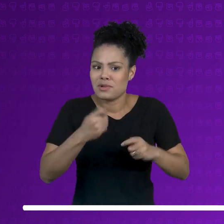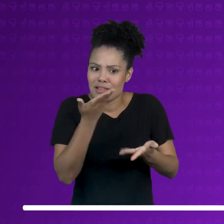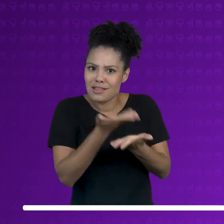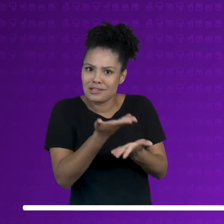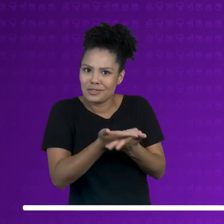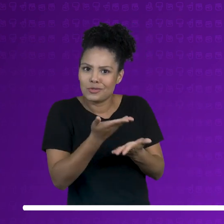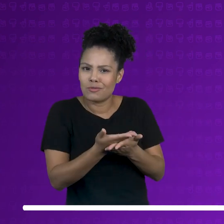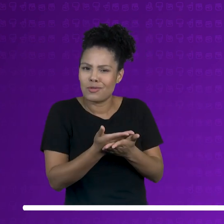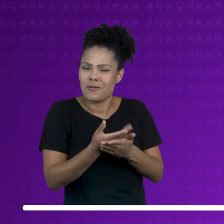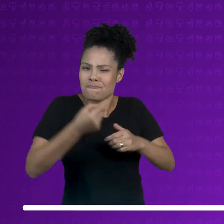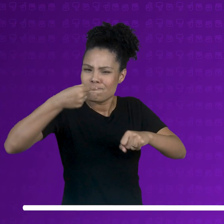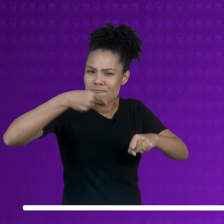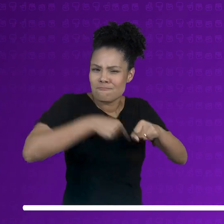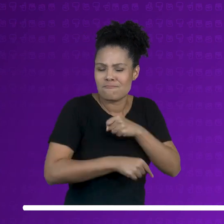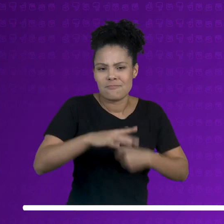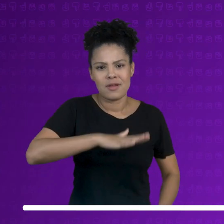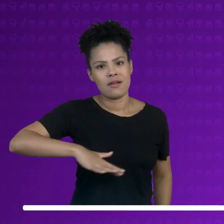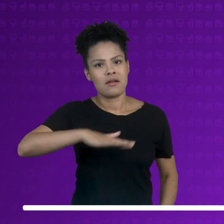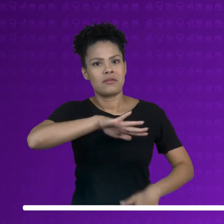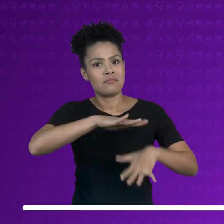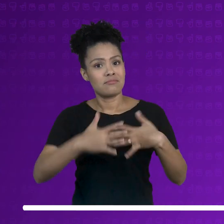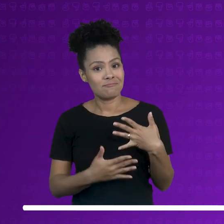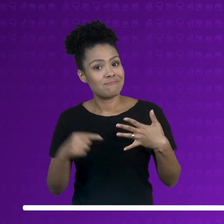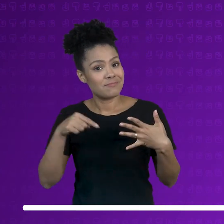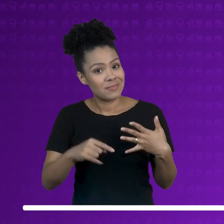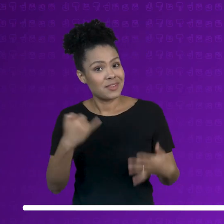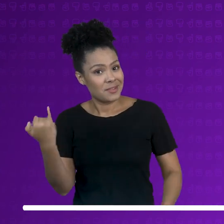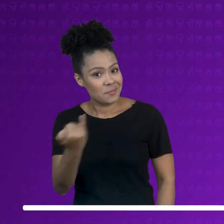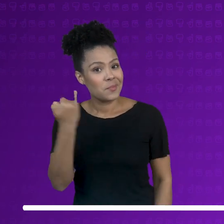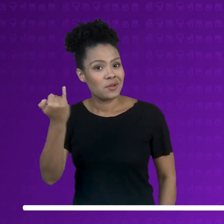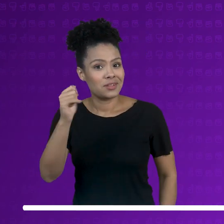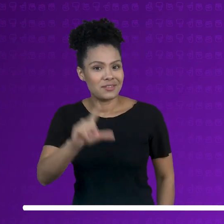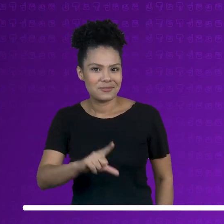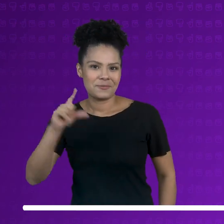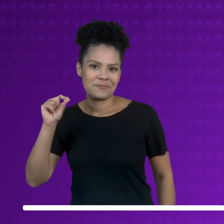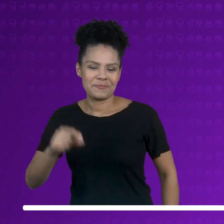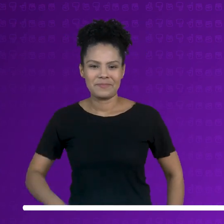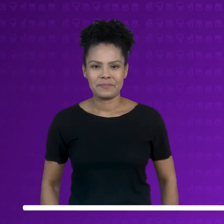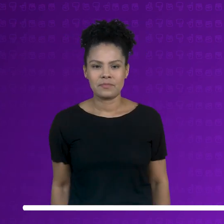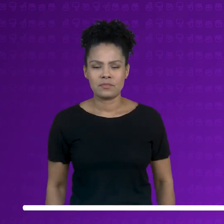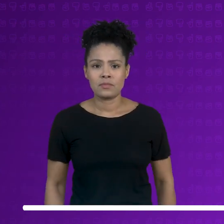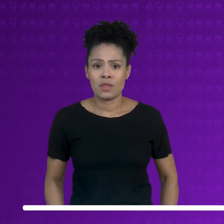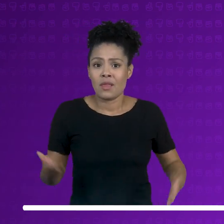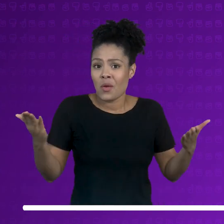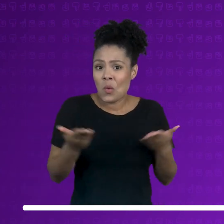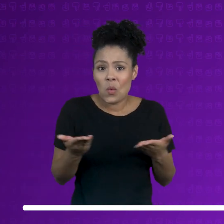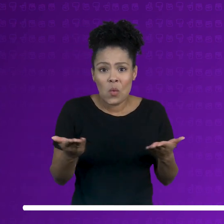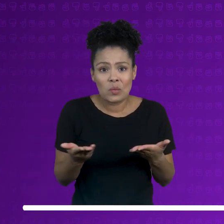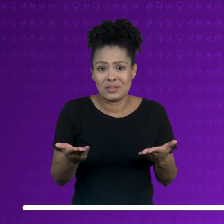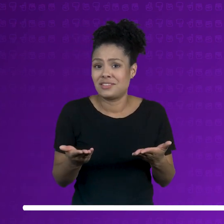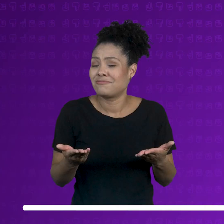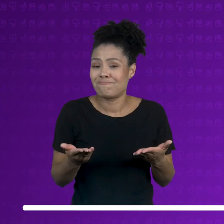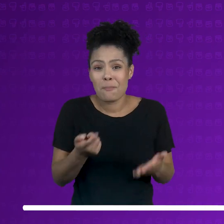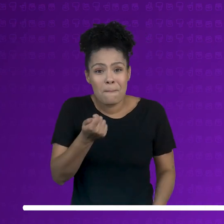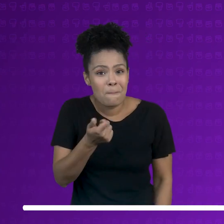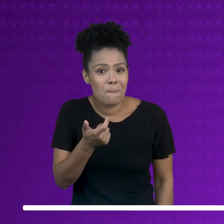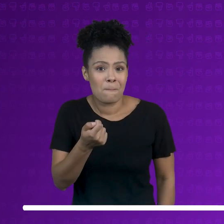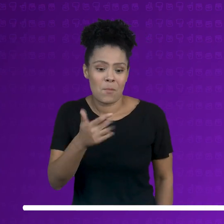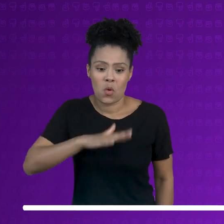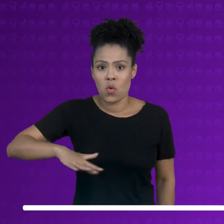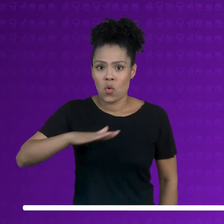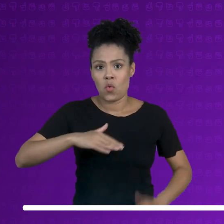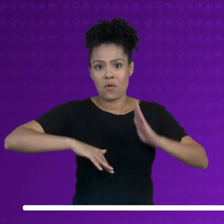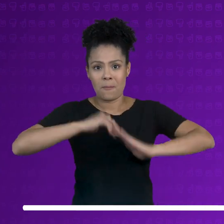especialização na área da língua brasileira de sinais pode ser uma ótima opção. Ainda existem poucos profissionais com